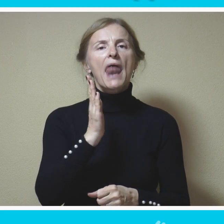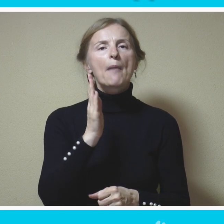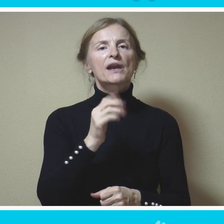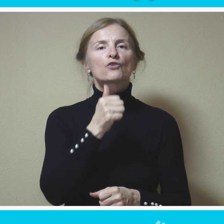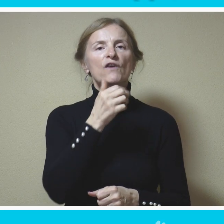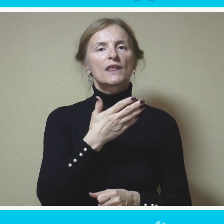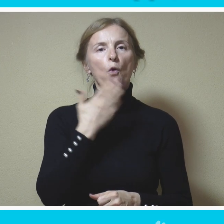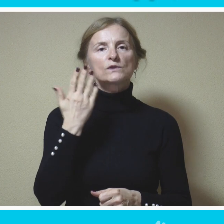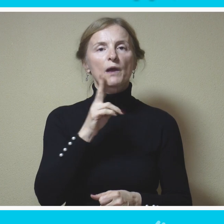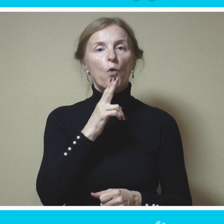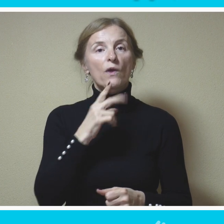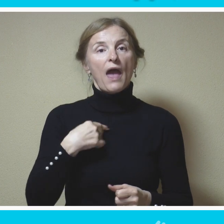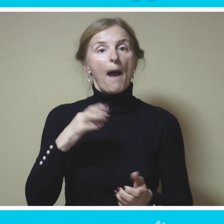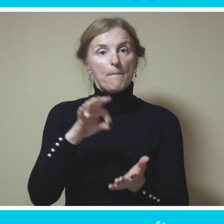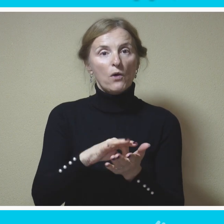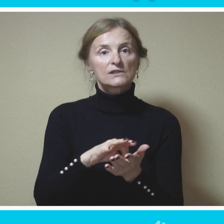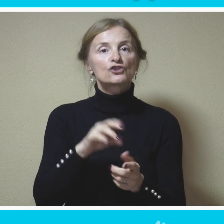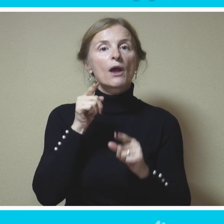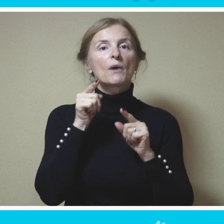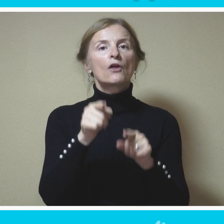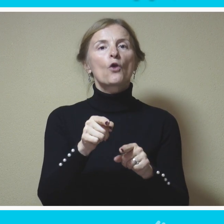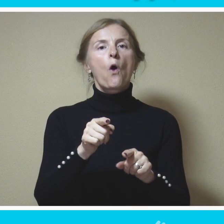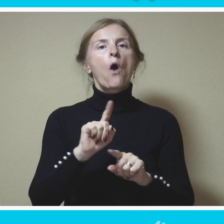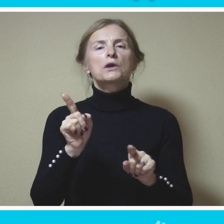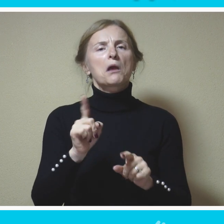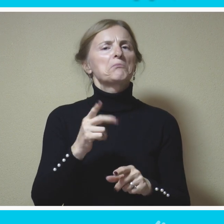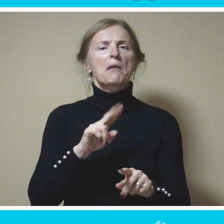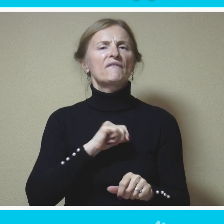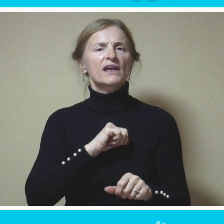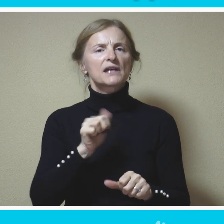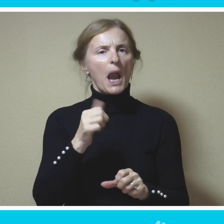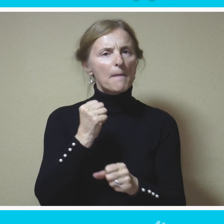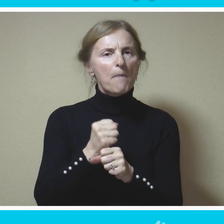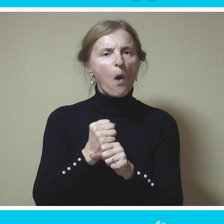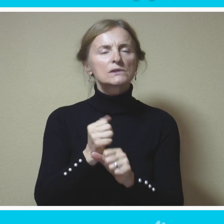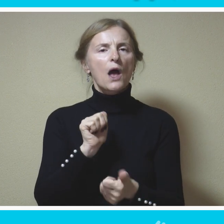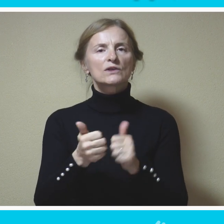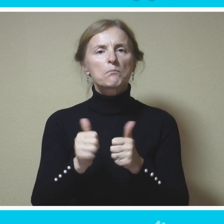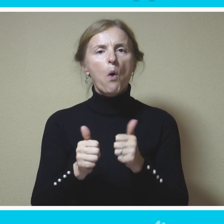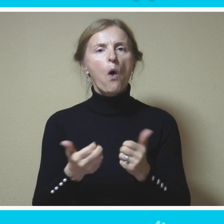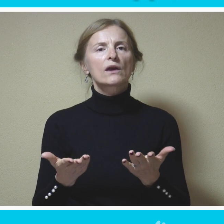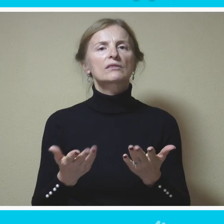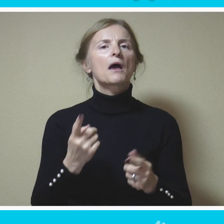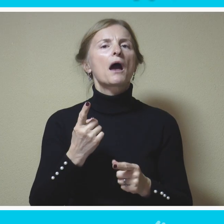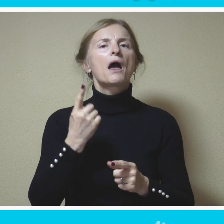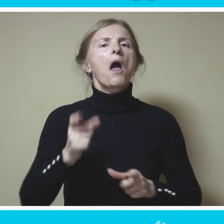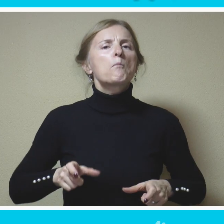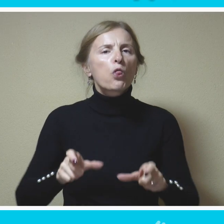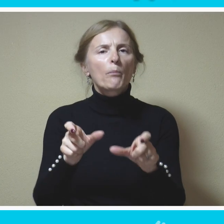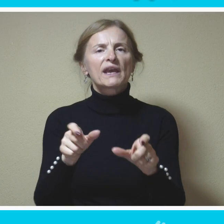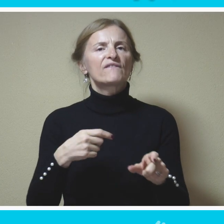napredovanje i taj uspeh koji postižem, nebitno da li je to na poslu, u sportu,